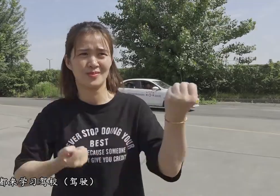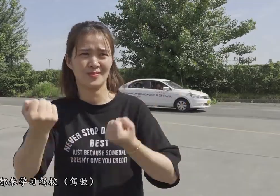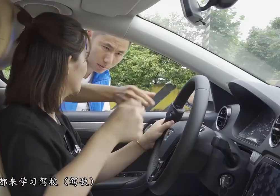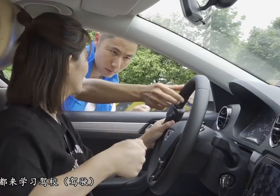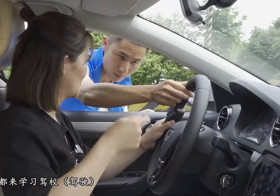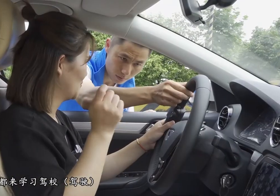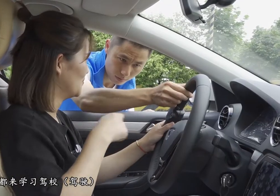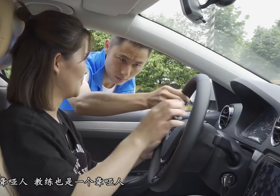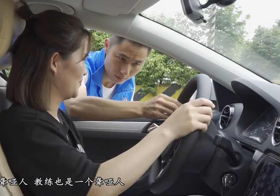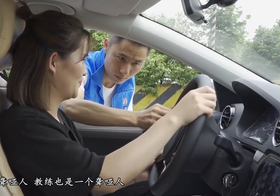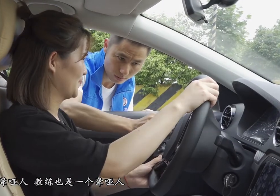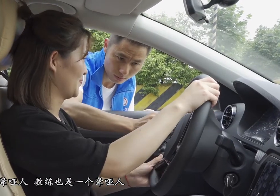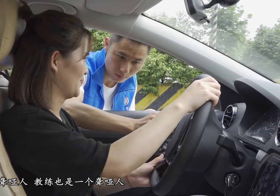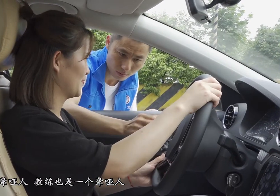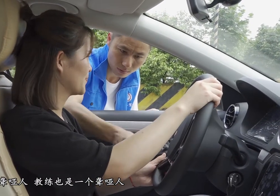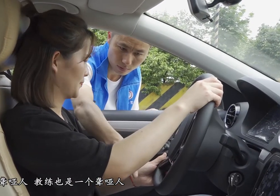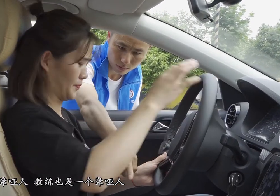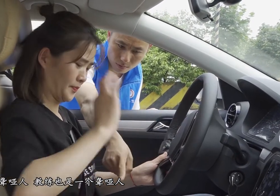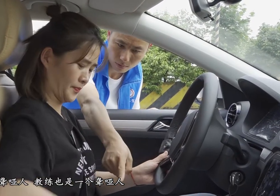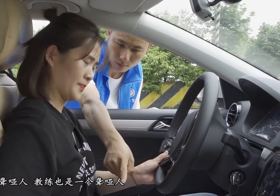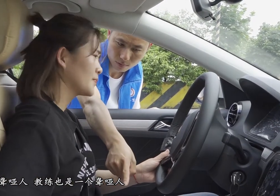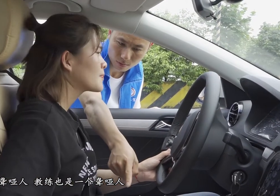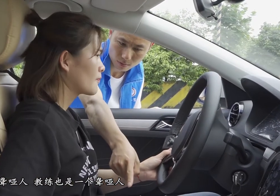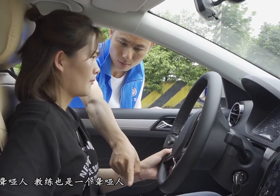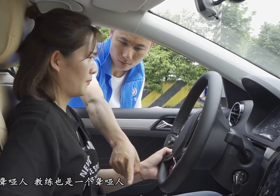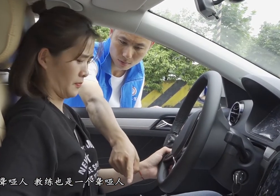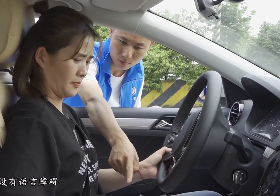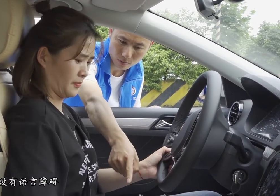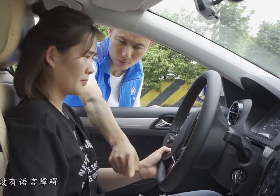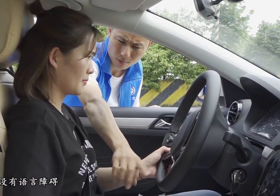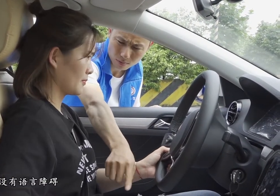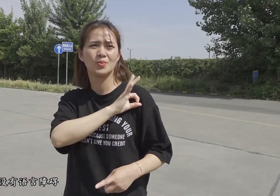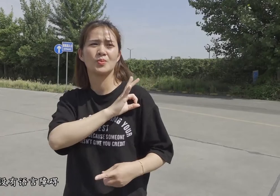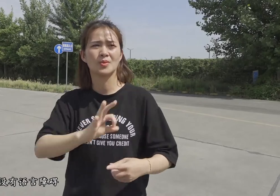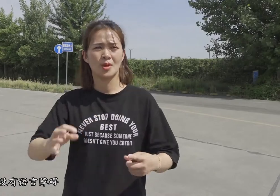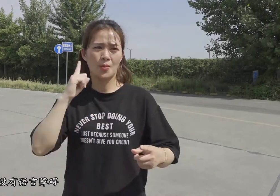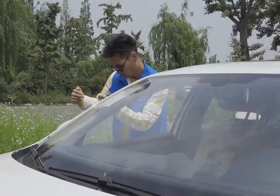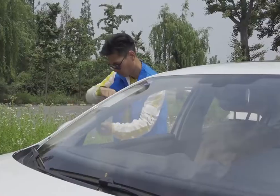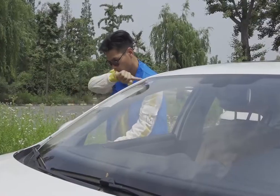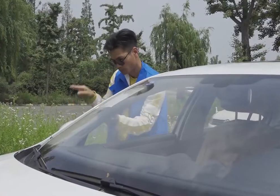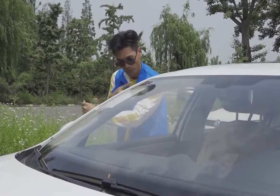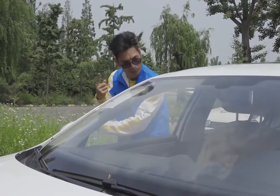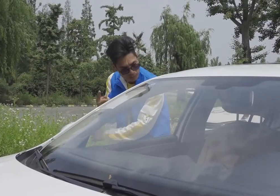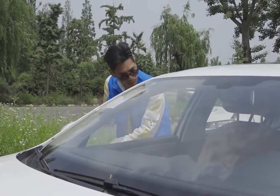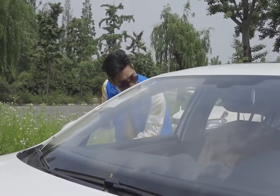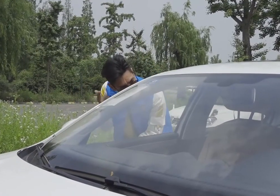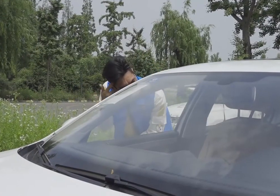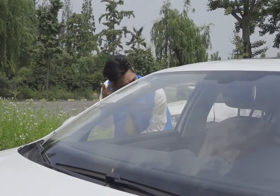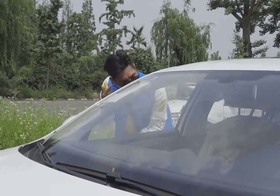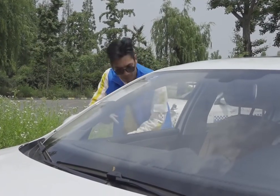驶。我是一个聋哑人，教练也是一个聋哑人，教练跟我没有语言障碍。 相比这块场地内其他驾